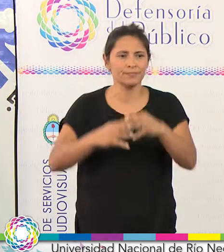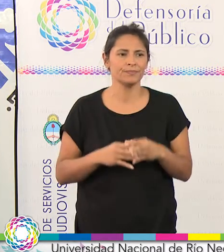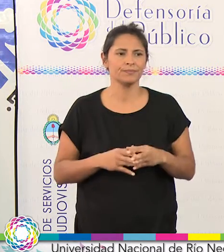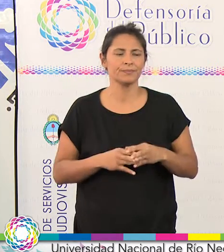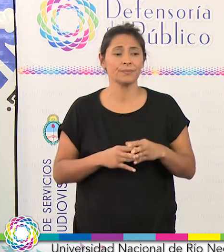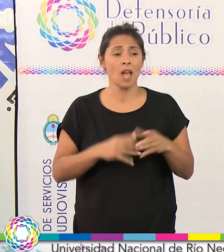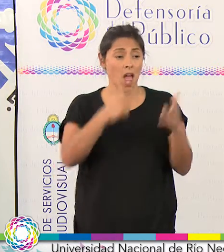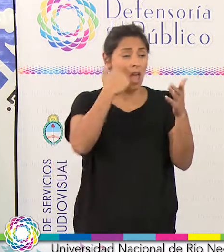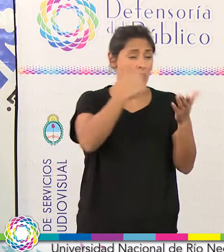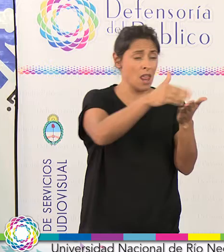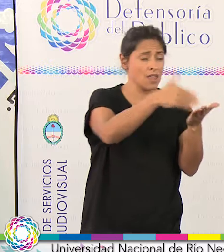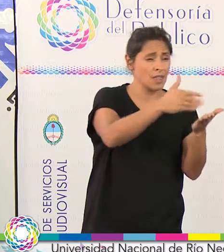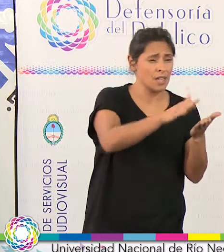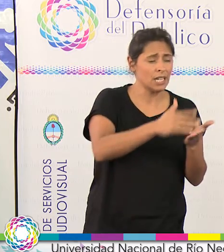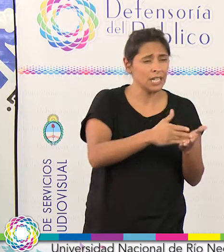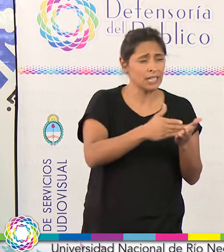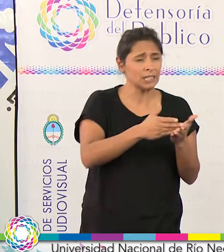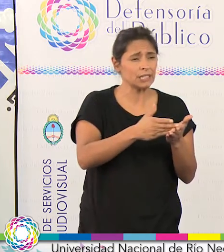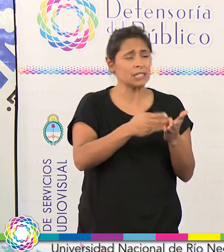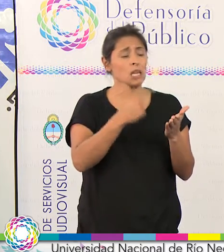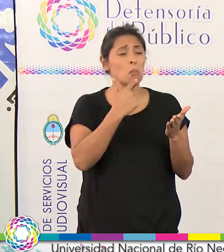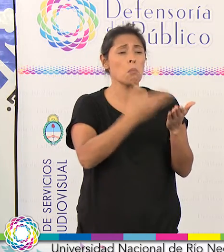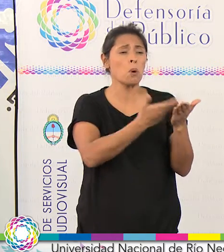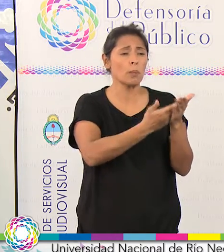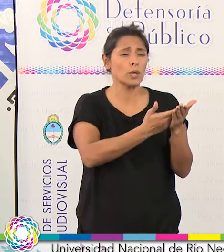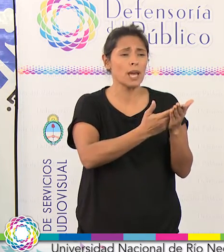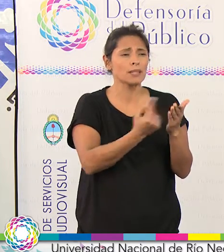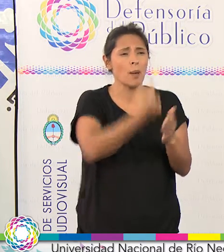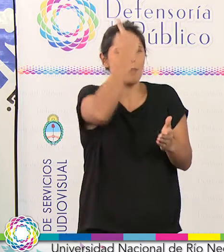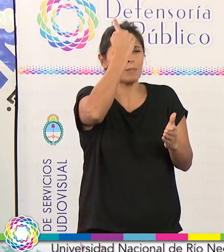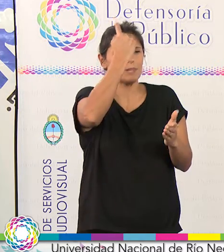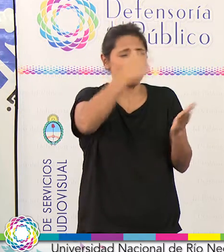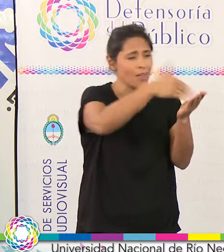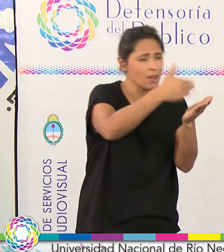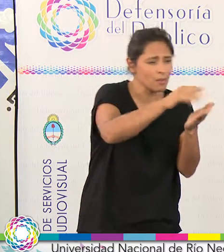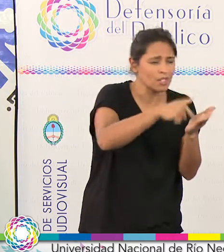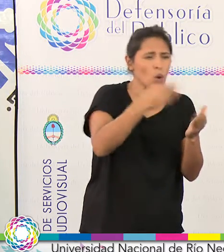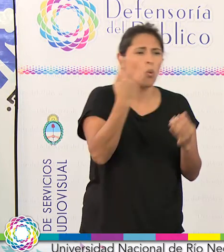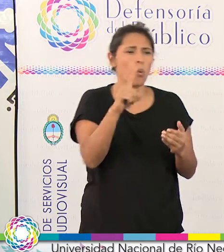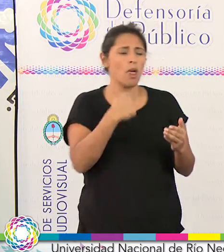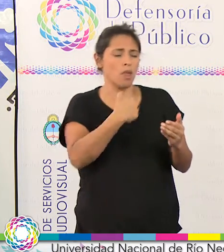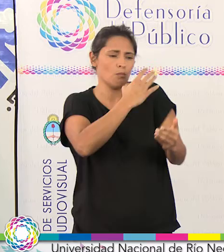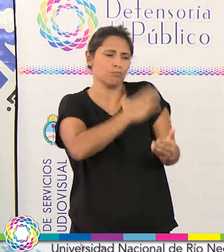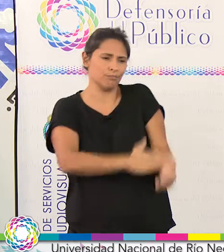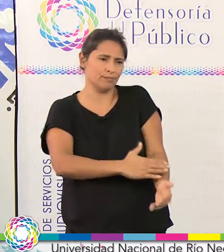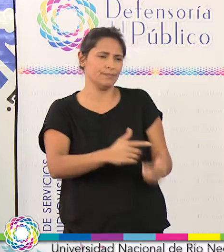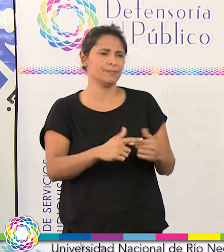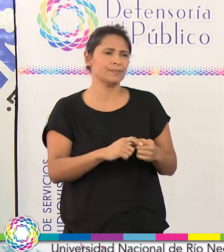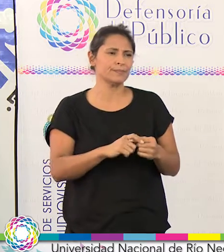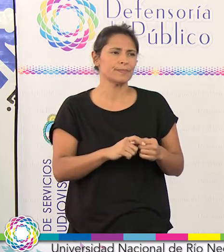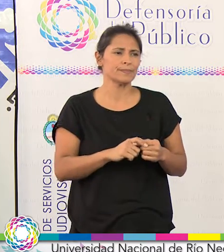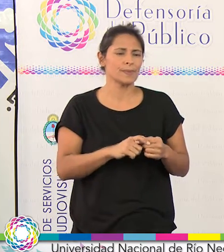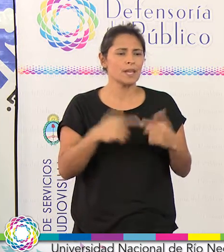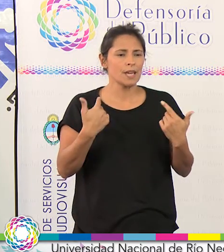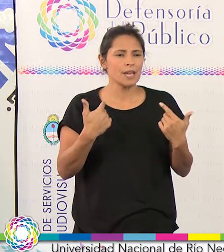INADI plantea que la principal causa de discriminación en nuestro país es la pobreza. Entonces me parece que en el ejercicio